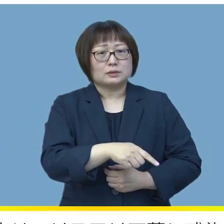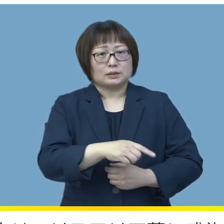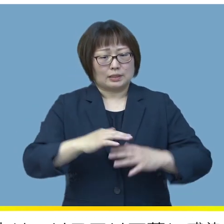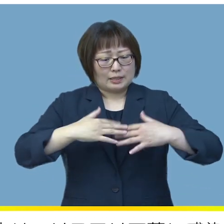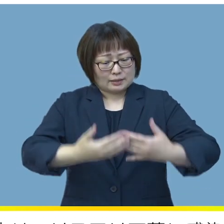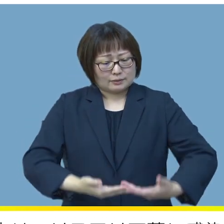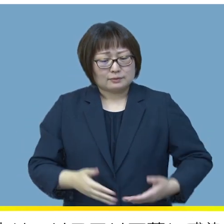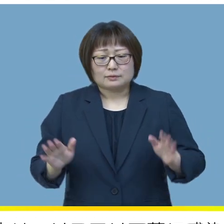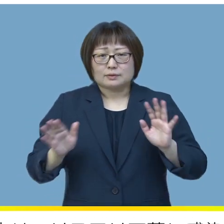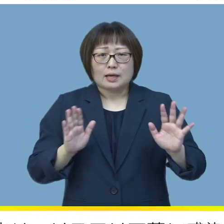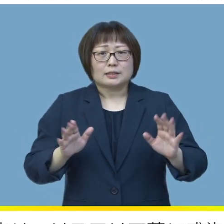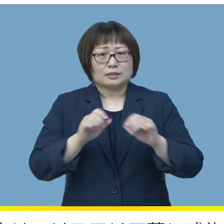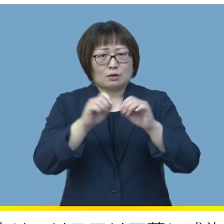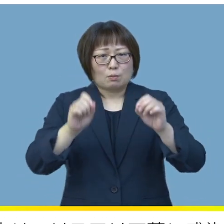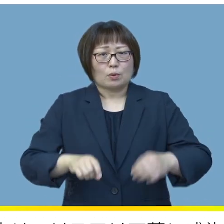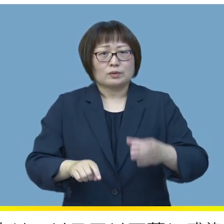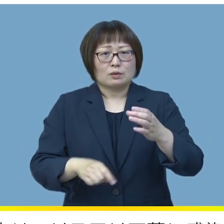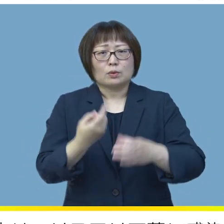あります